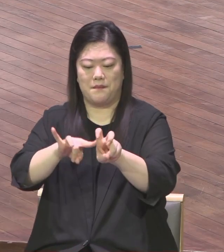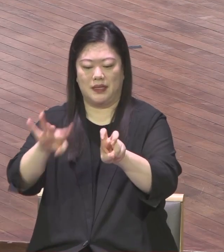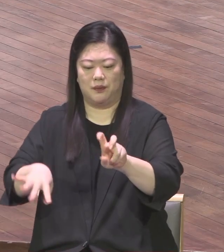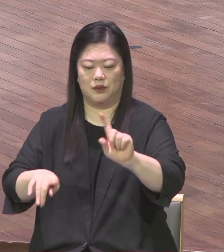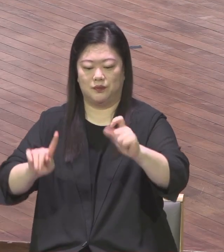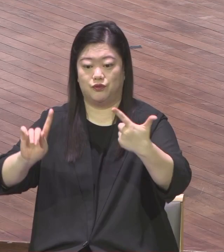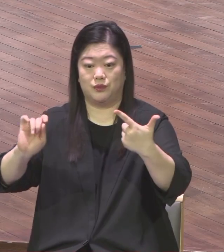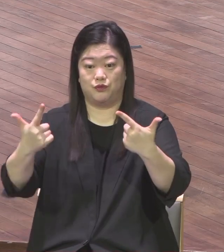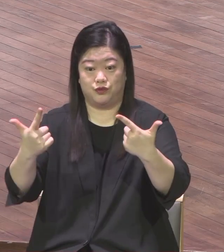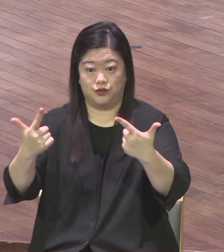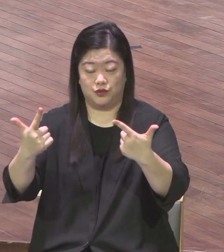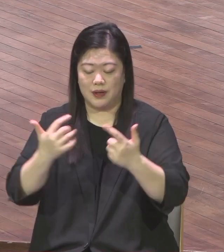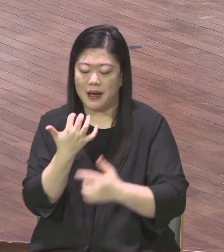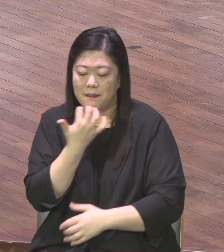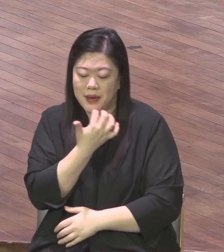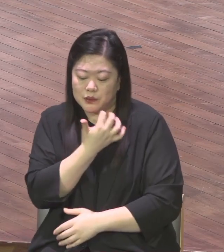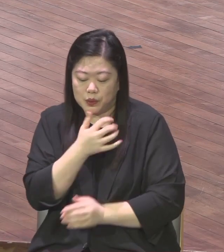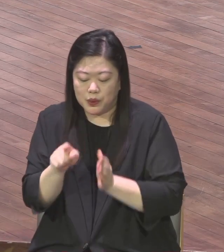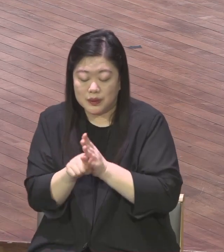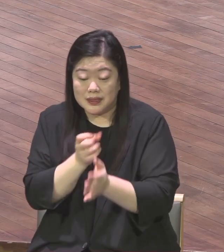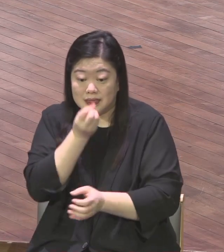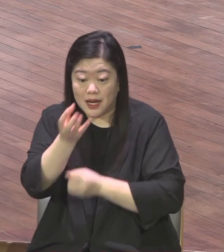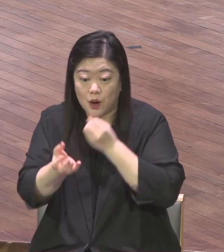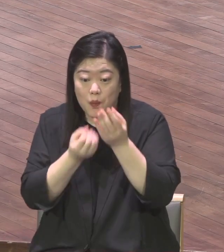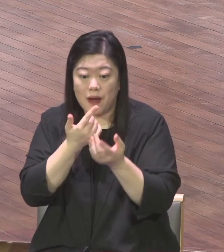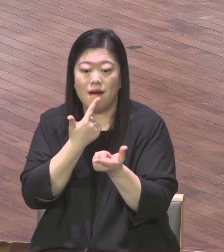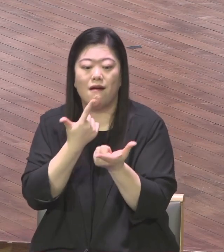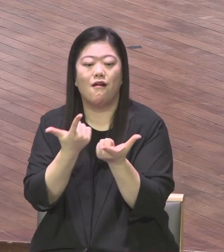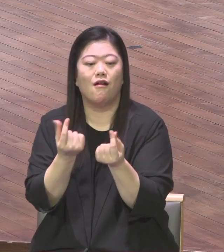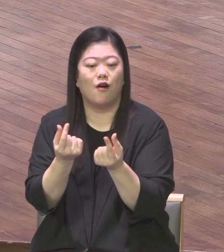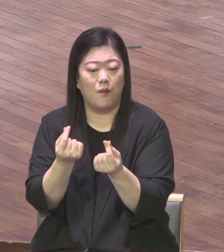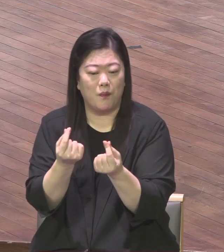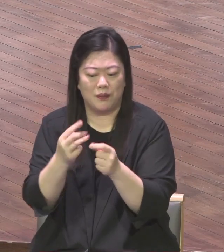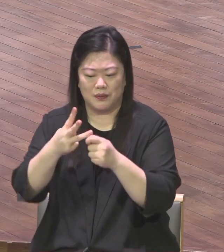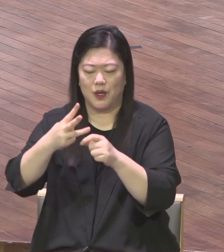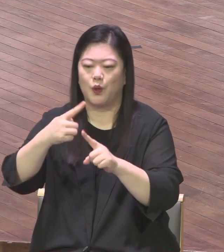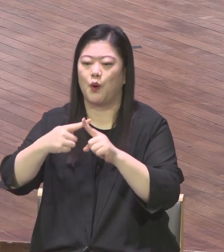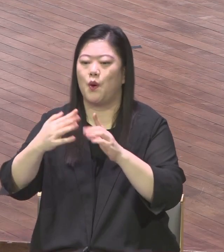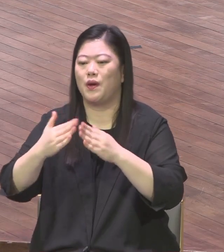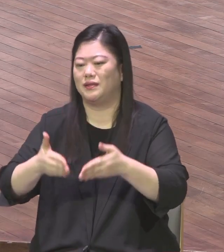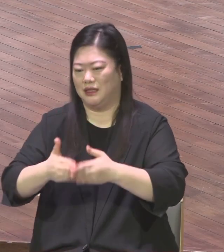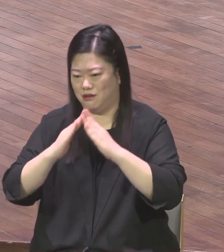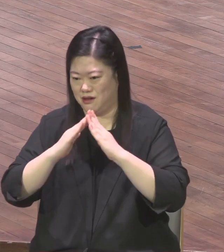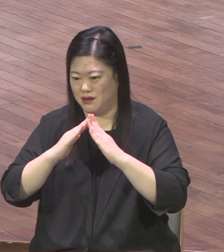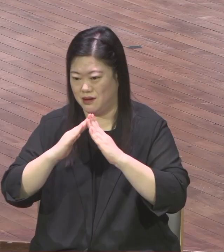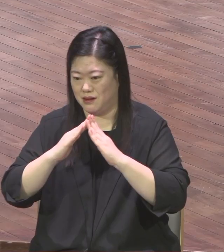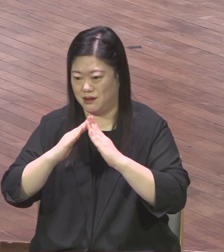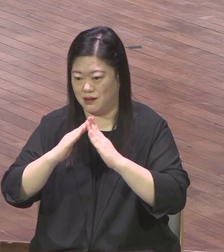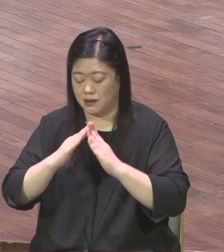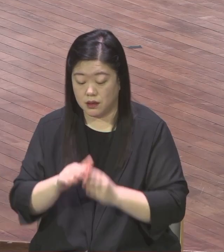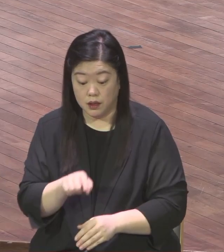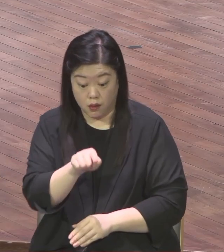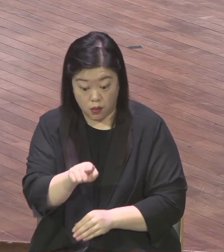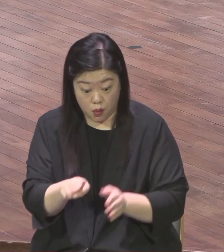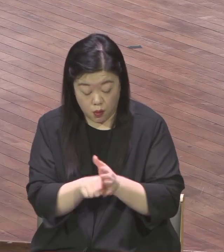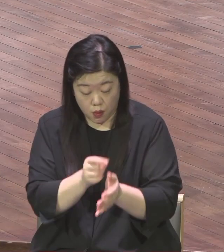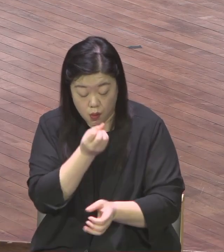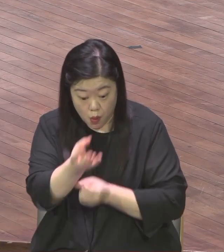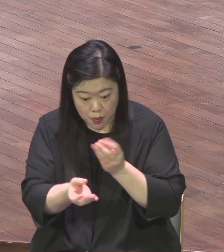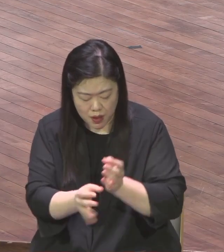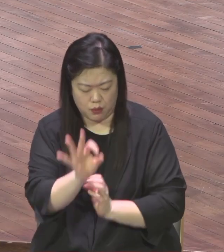하나님의 아들이시니다. 베드로의 고백 위에 내 교회를 내가